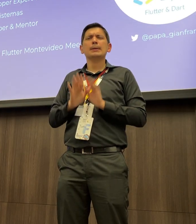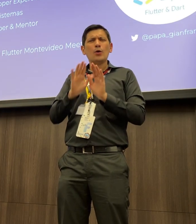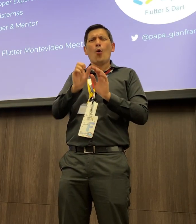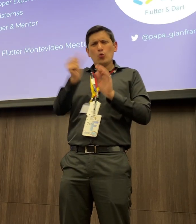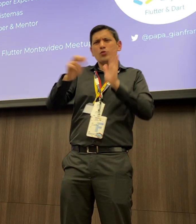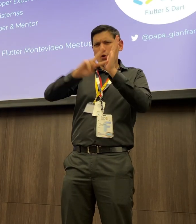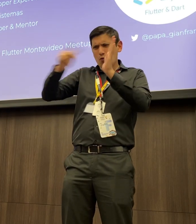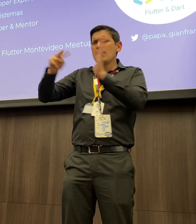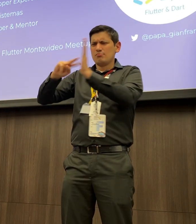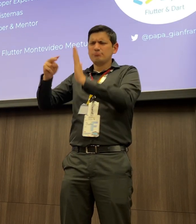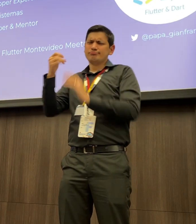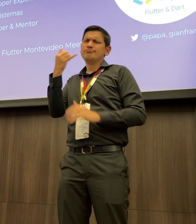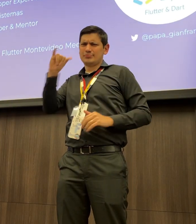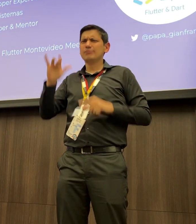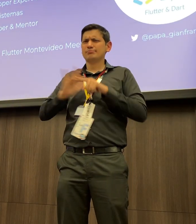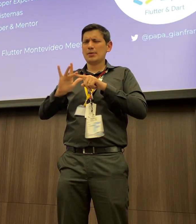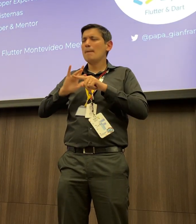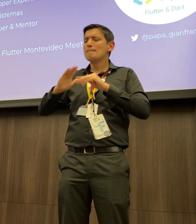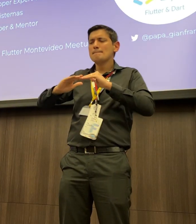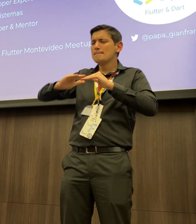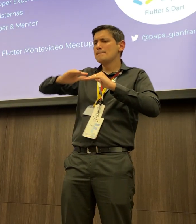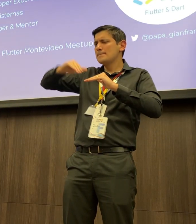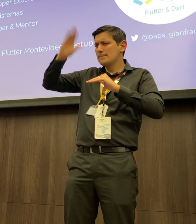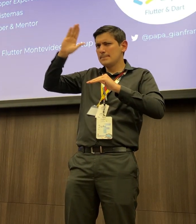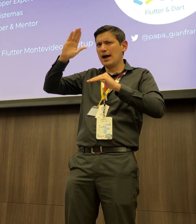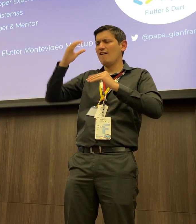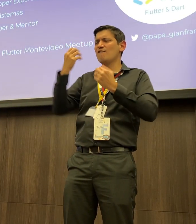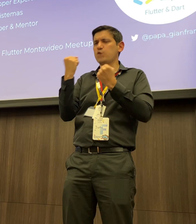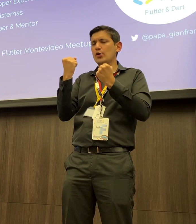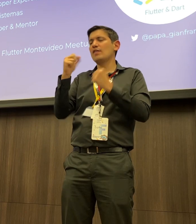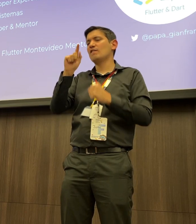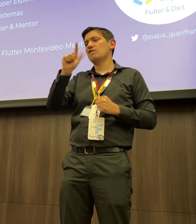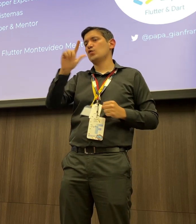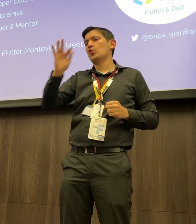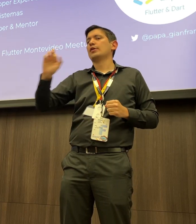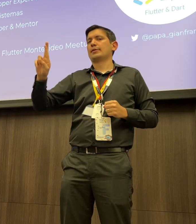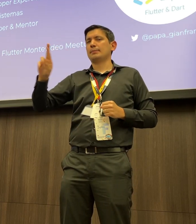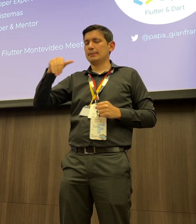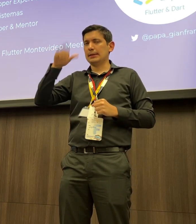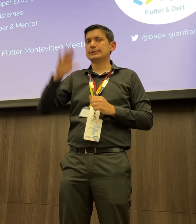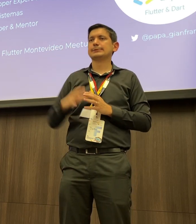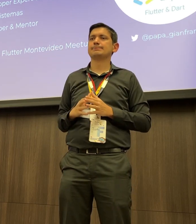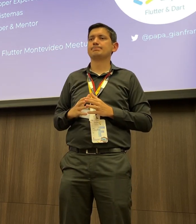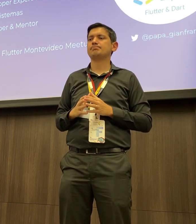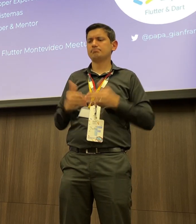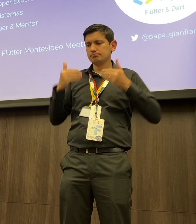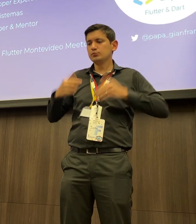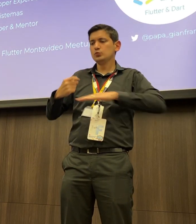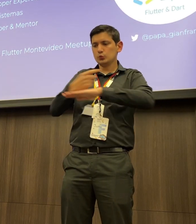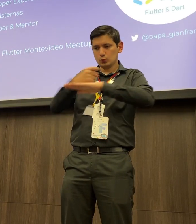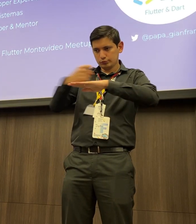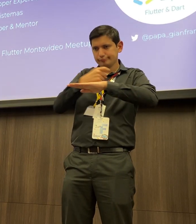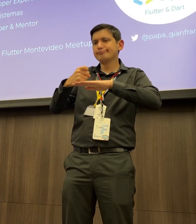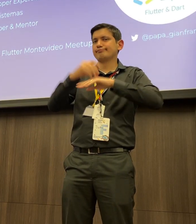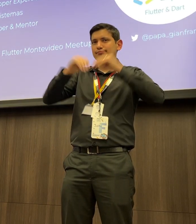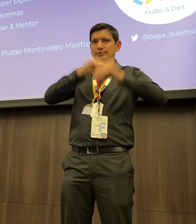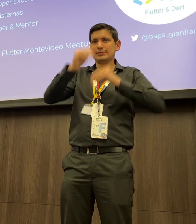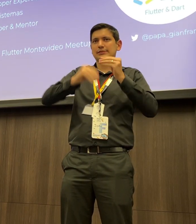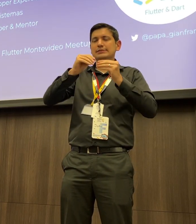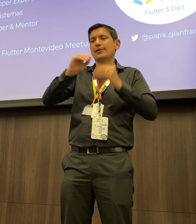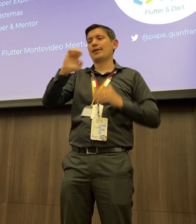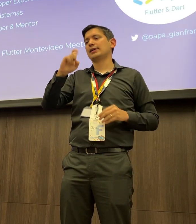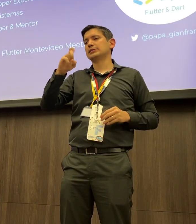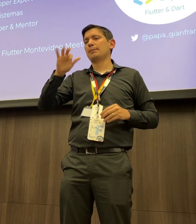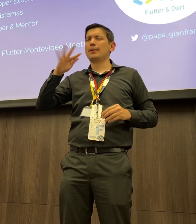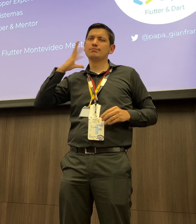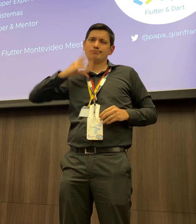tecnologías también, pero el mayor fuerte es Flutter. Bueno, también soy un Google Developer Expert en Flutter y Dart.